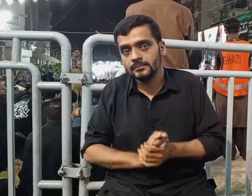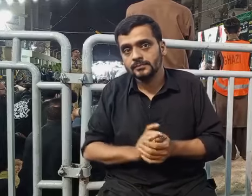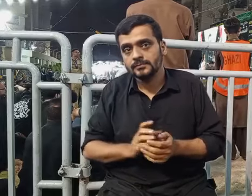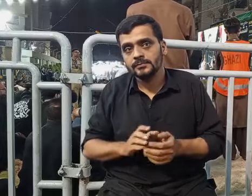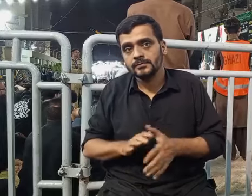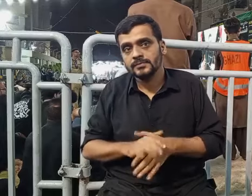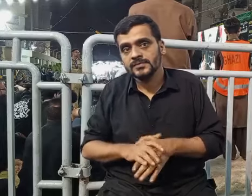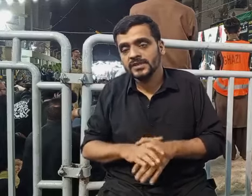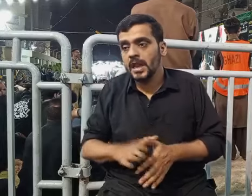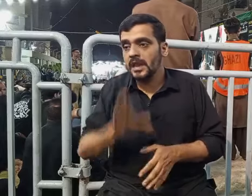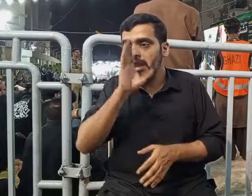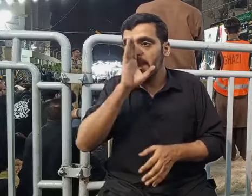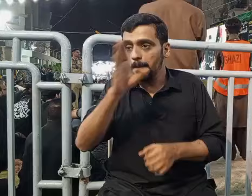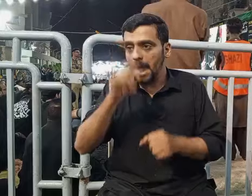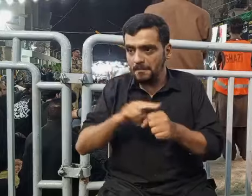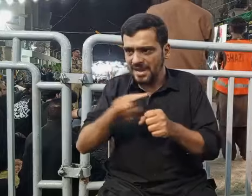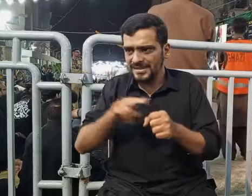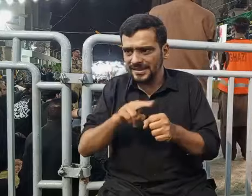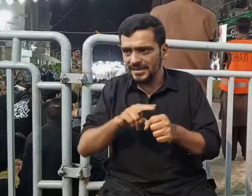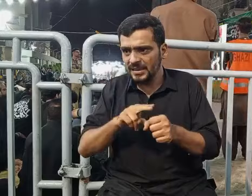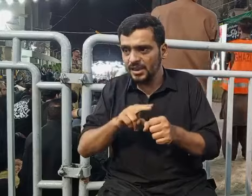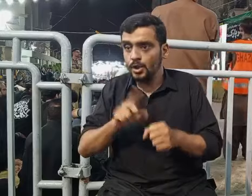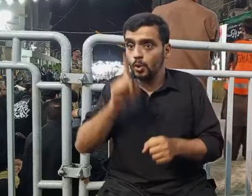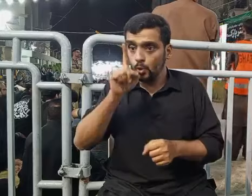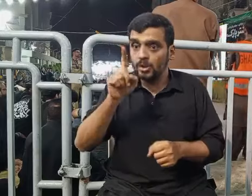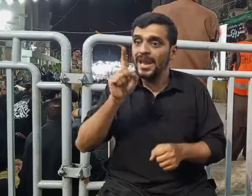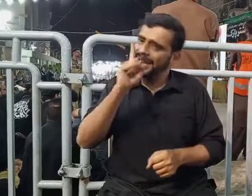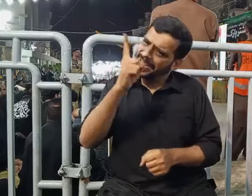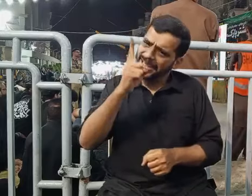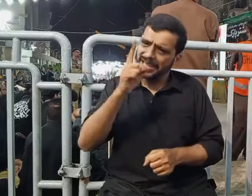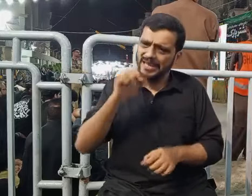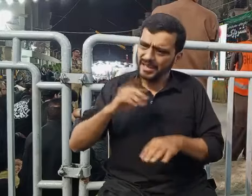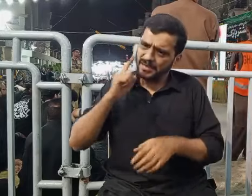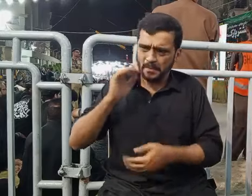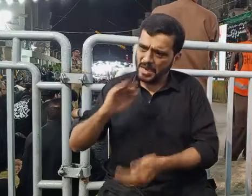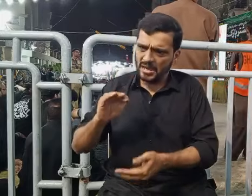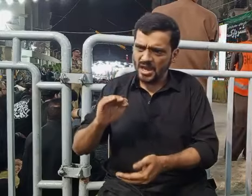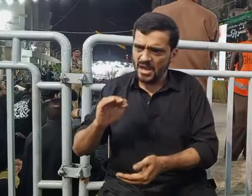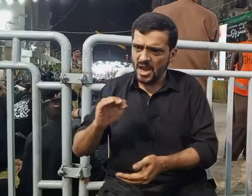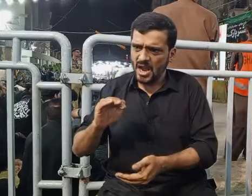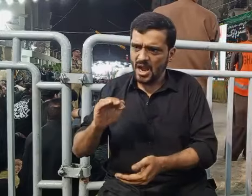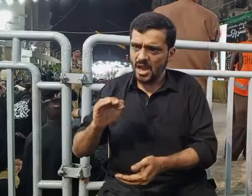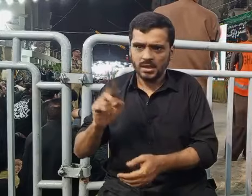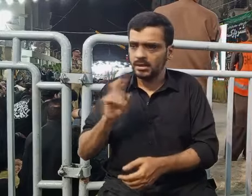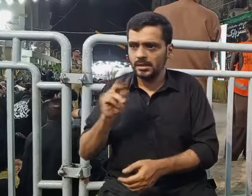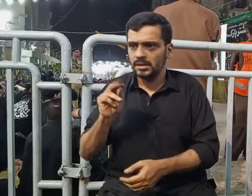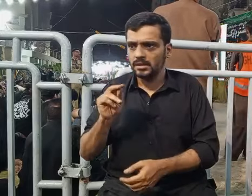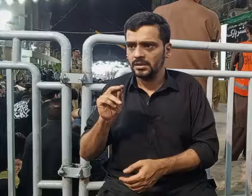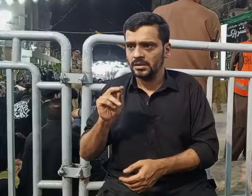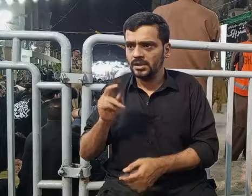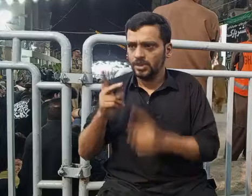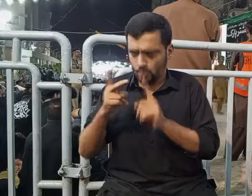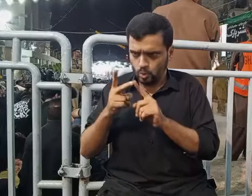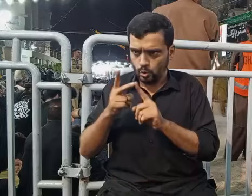میں شہید ہوئے، ایک عبداللہ ابن حسن بھی ہے، جانتے ہو؟ جب امام حسین پر تلوار چل رہی تھی نا تو ایک چھوٹا بچہ